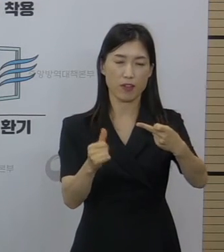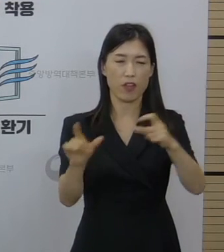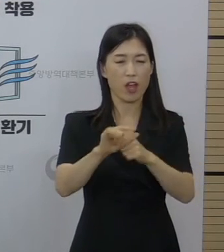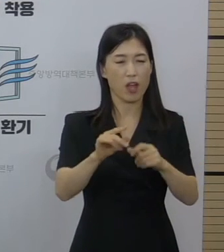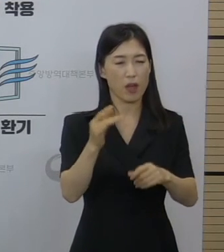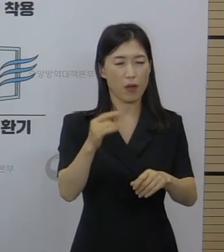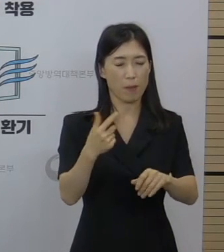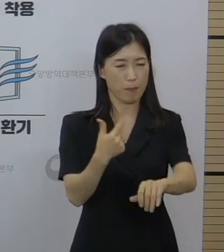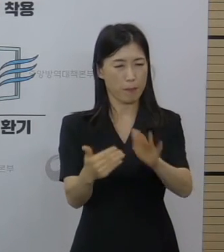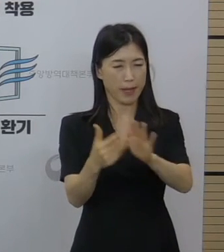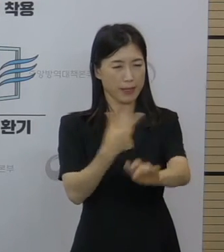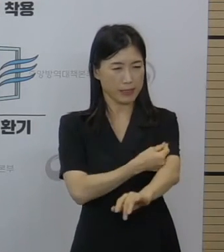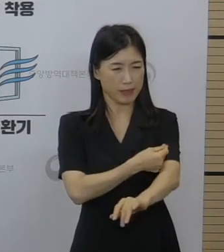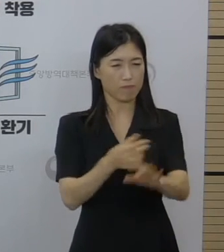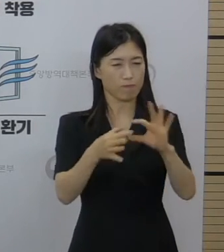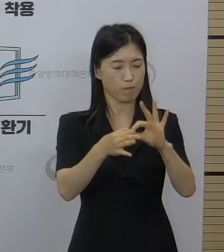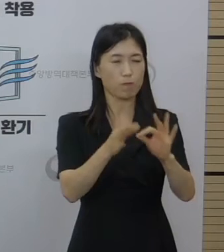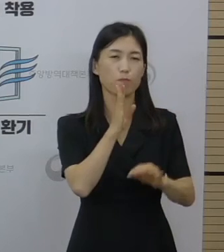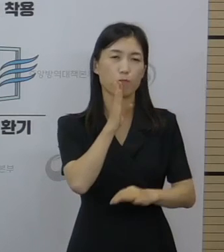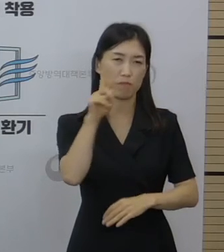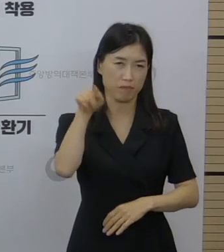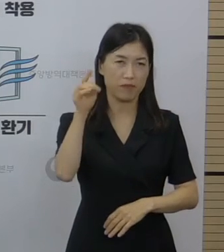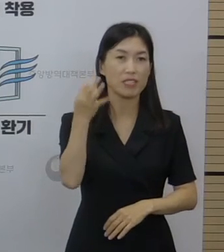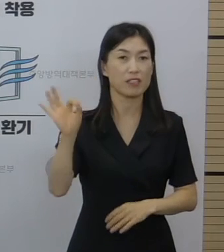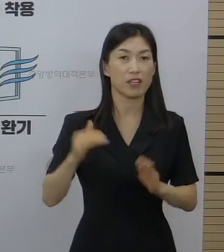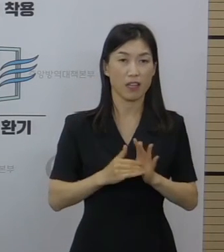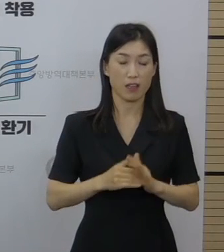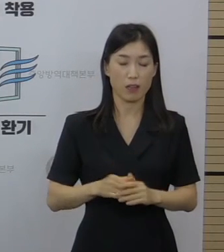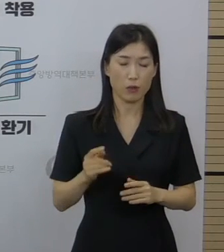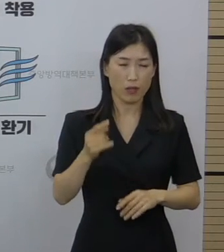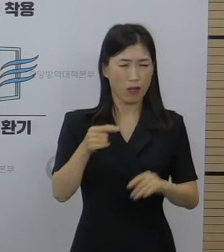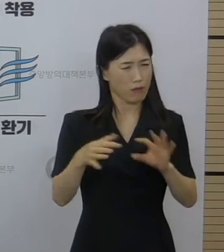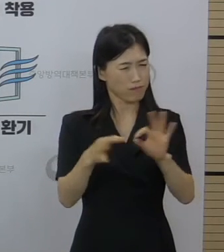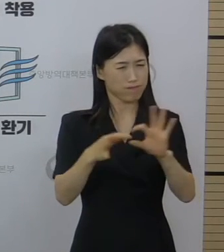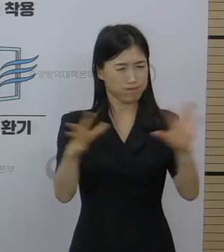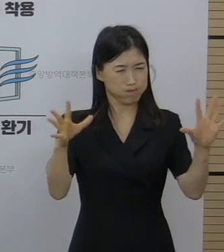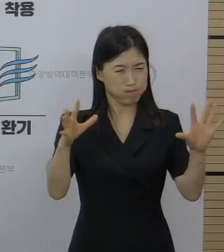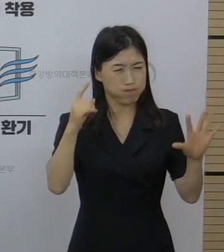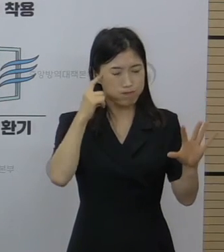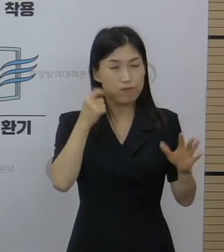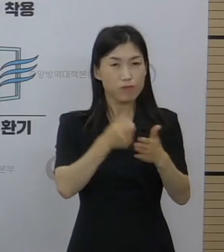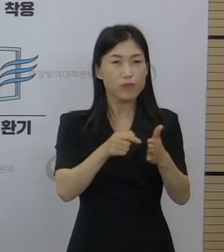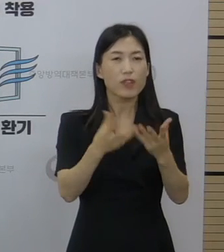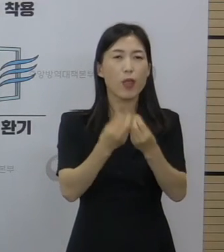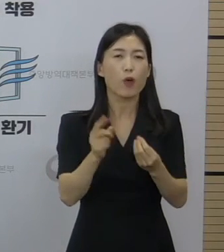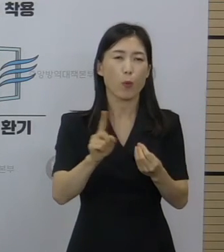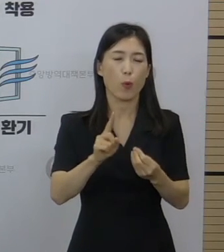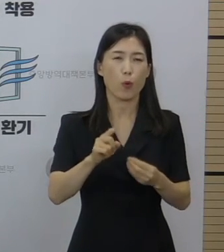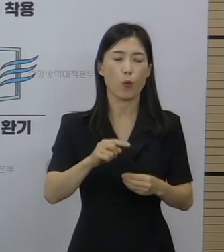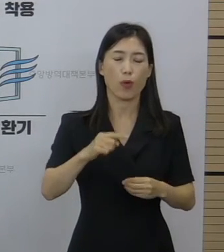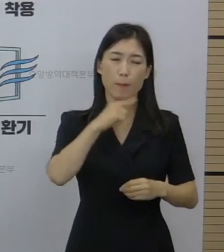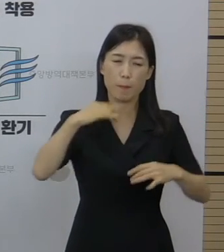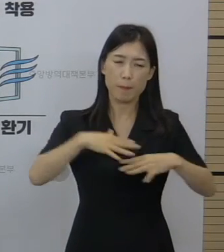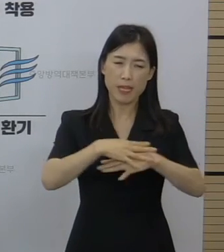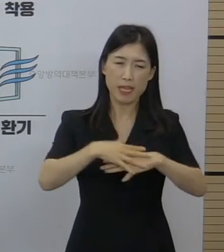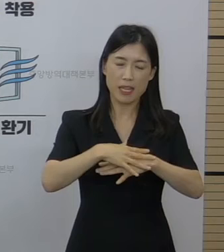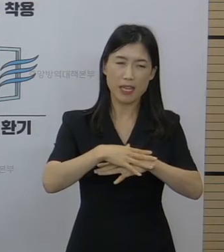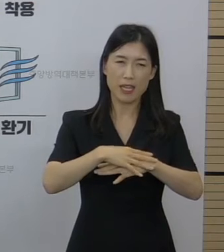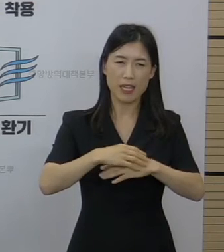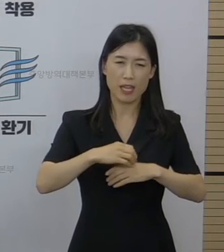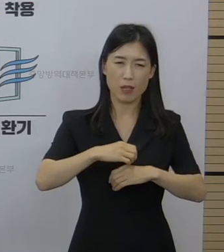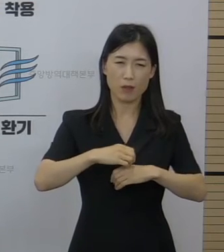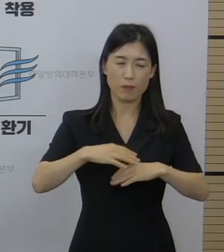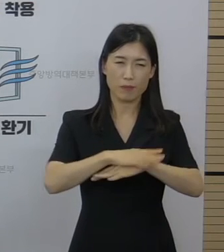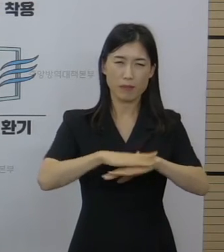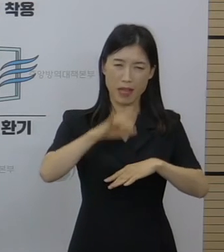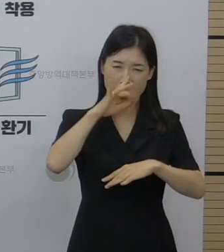백신과의 인과성이 인정되었고 인과성 인정이 어렵다고 평가된 사례 중에 모세혈관 누출 증후군으로